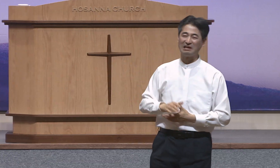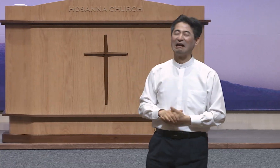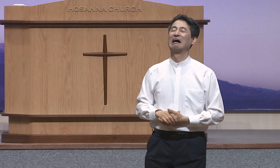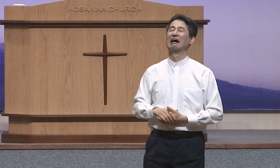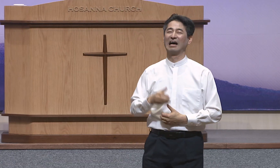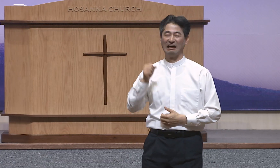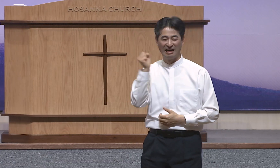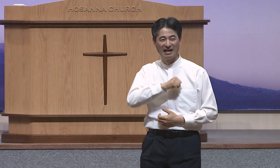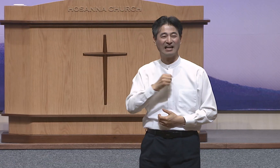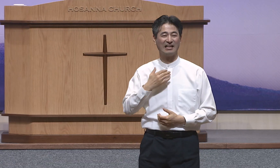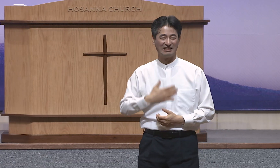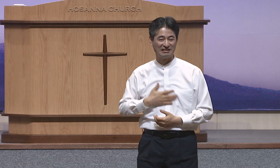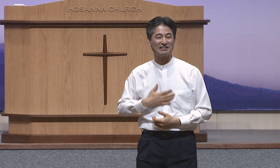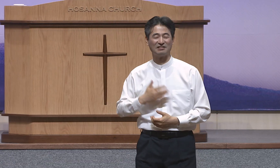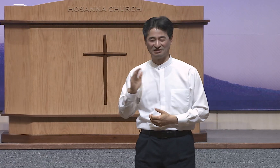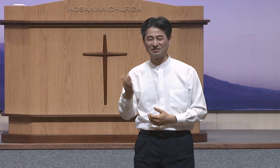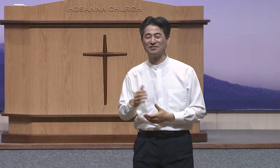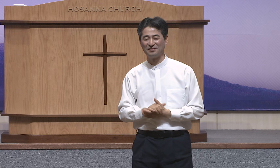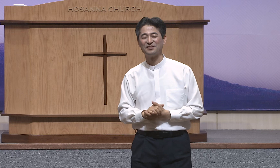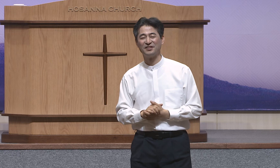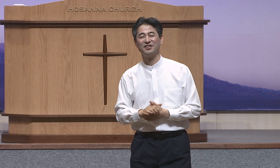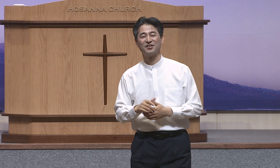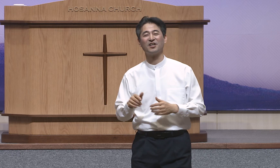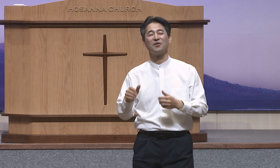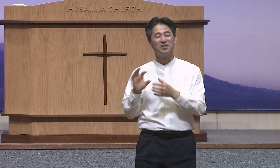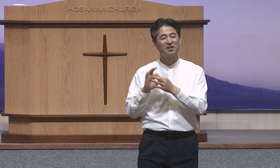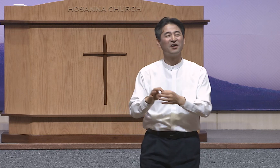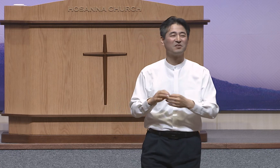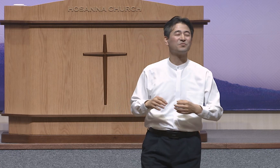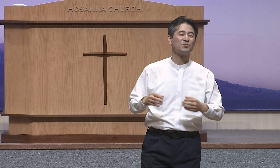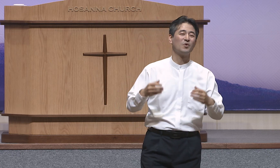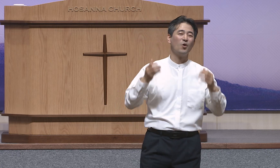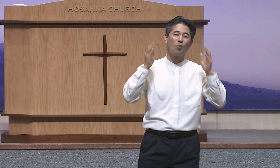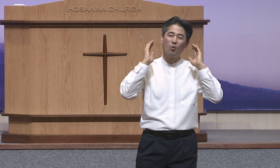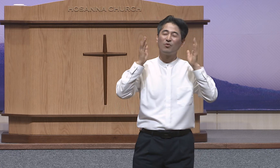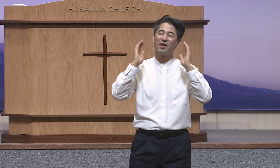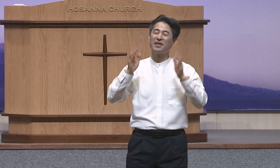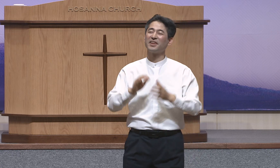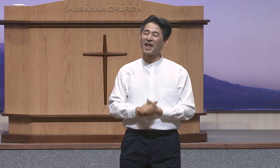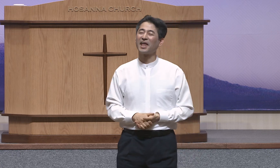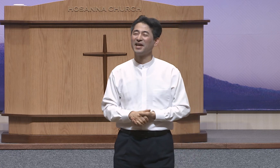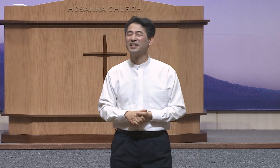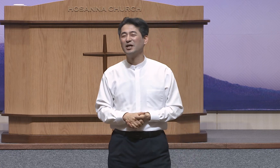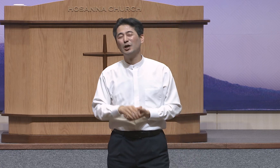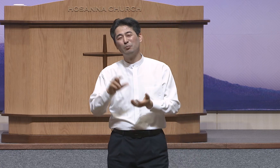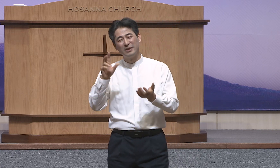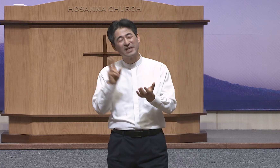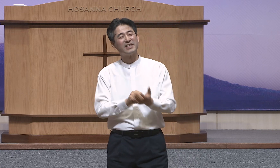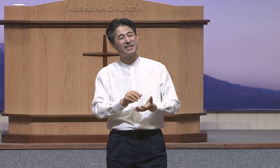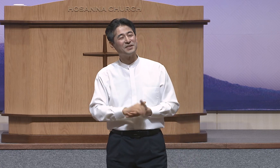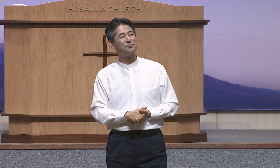저에게 알려주셨고, 아 그렇구나, 그런 것도 알게 되면서 이제 공부를 하게